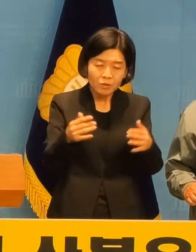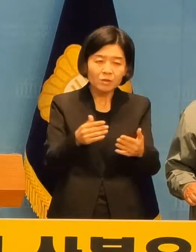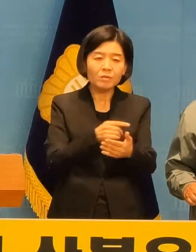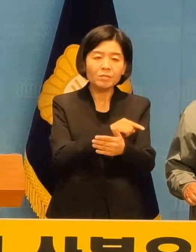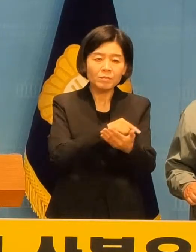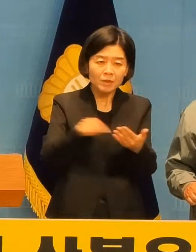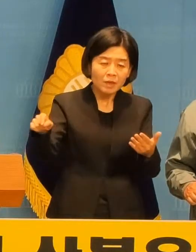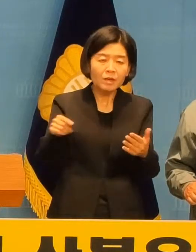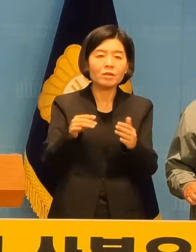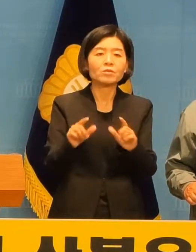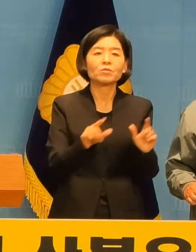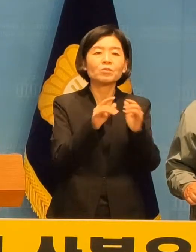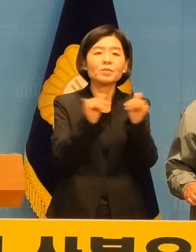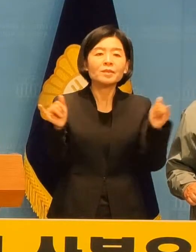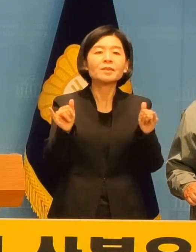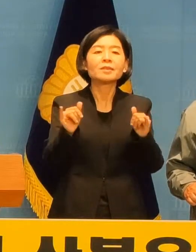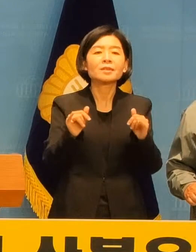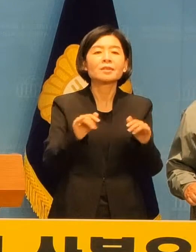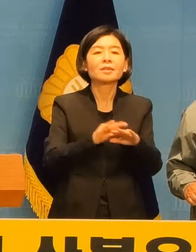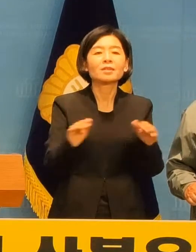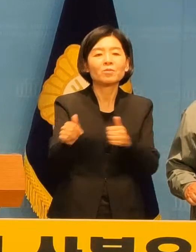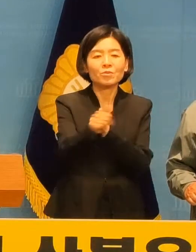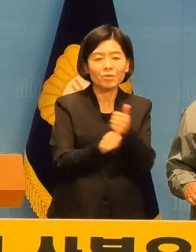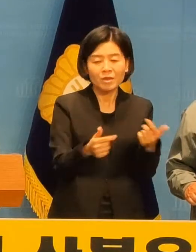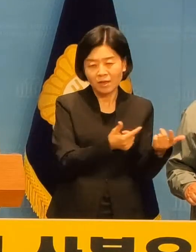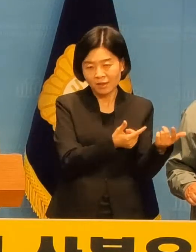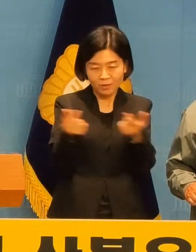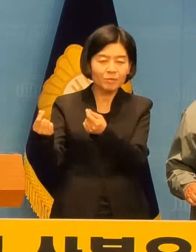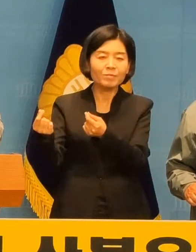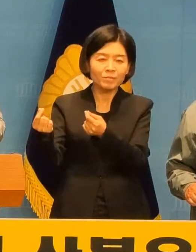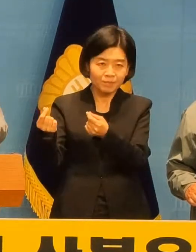주민대책위원회 일동의 마음입니다. 이상입니다.